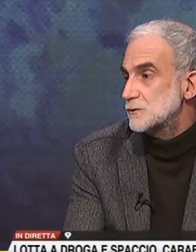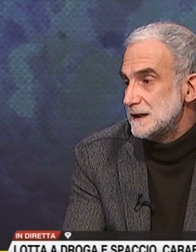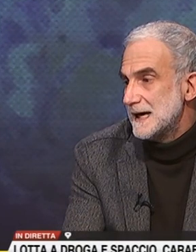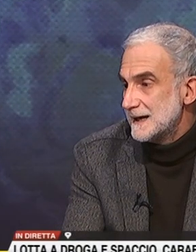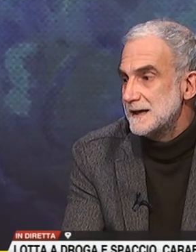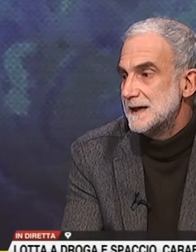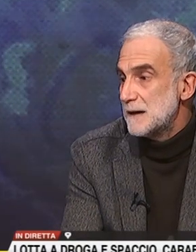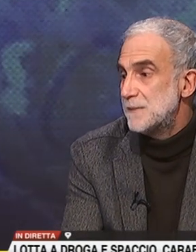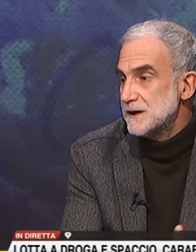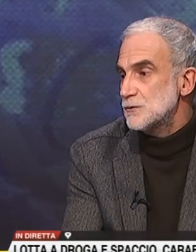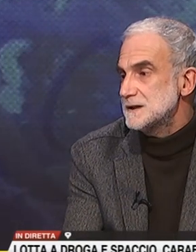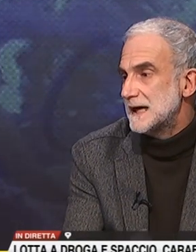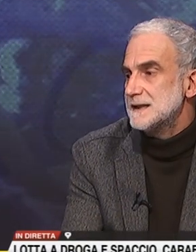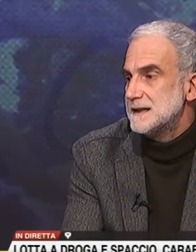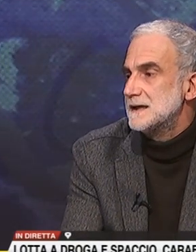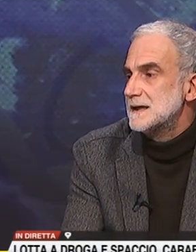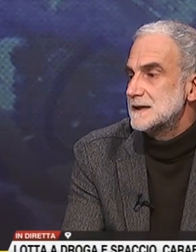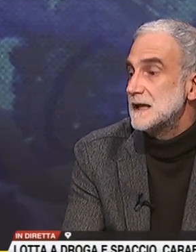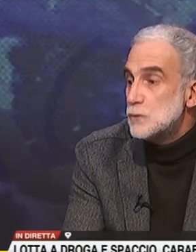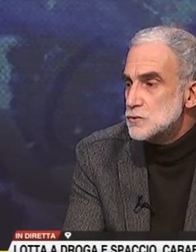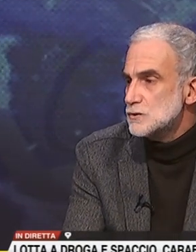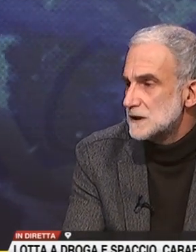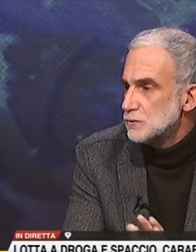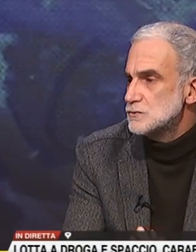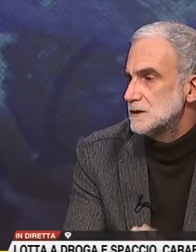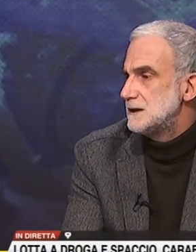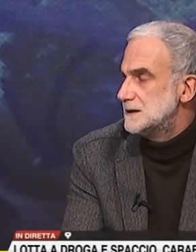quello di sottolineare la pericolosità